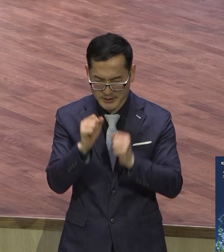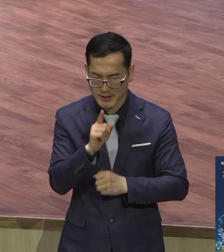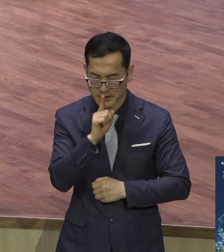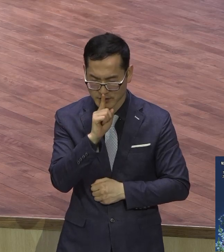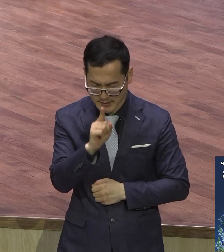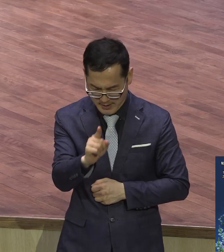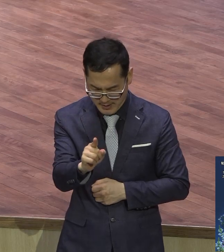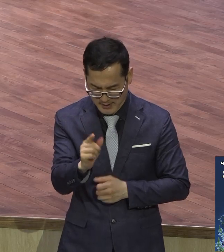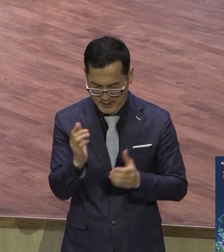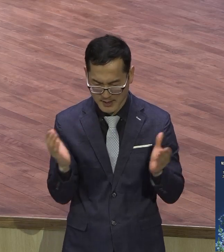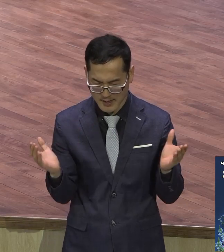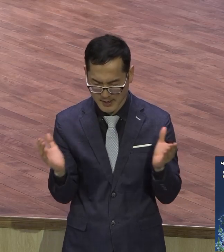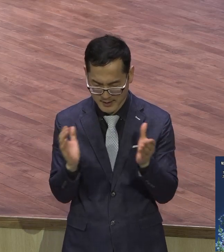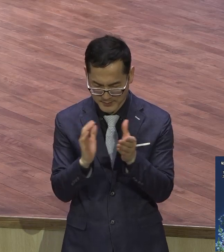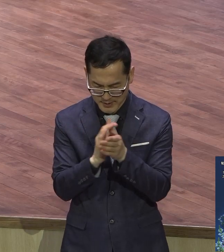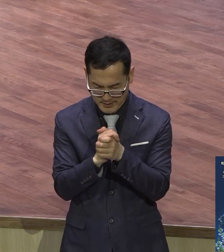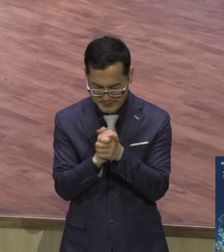아멘